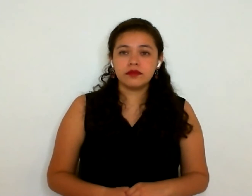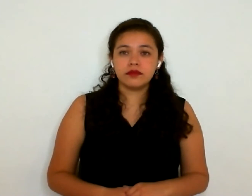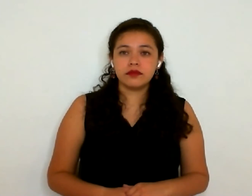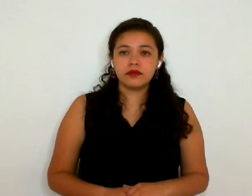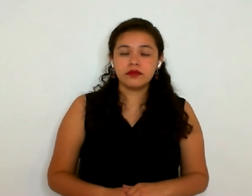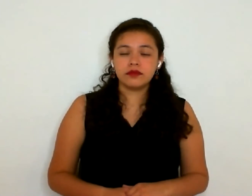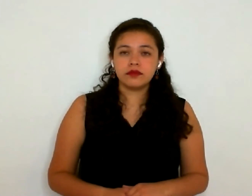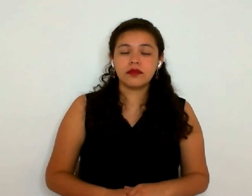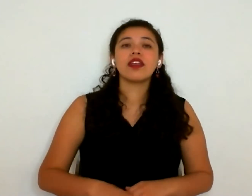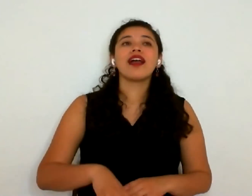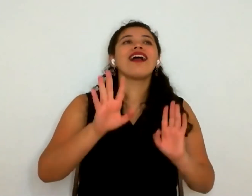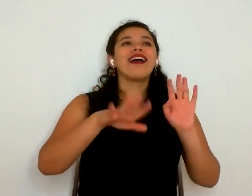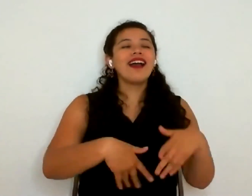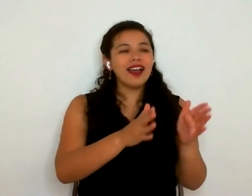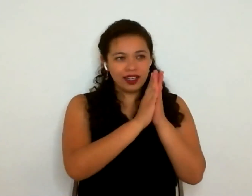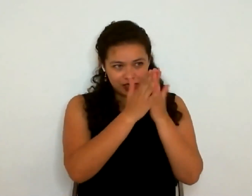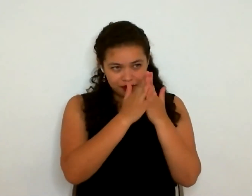y el libro